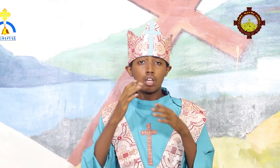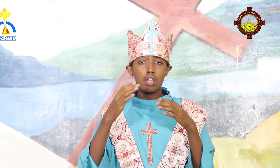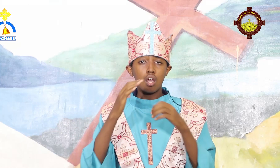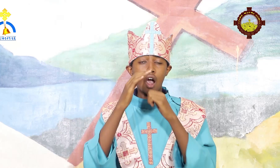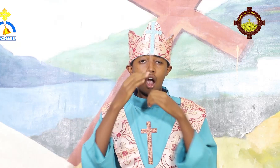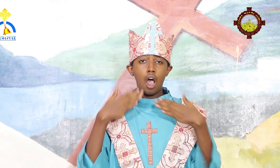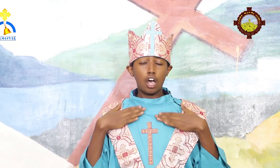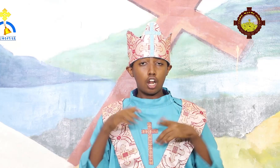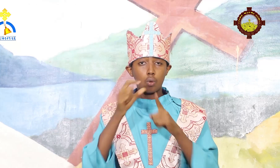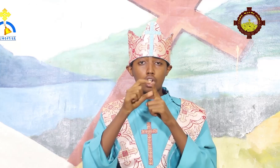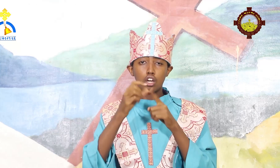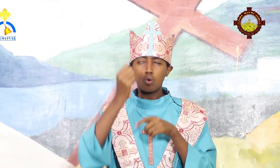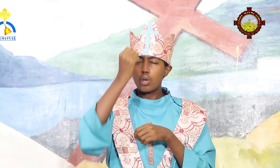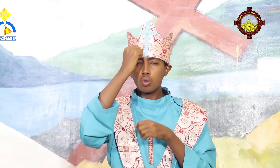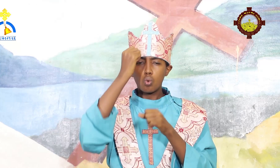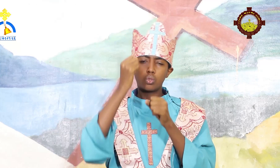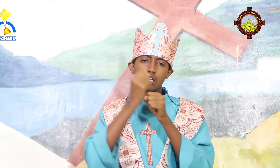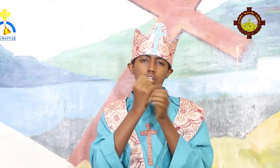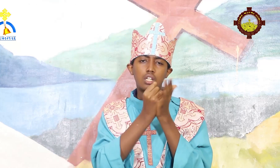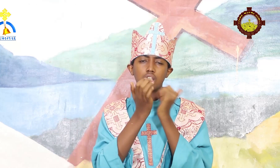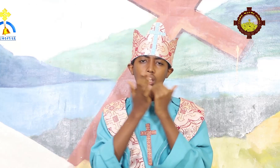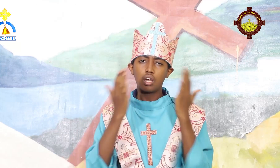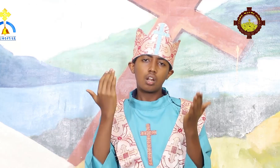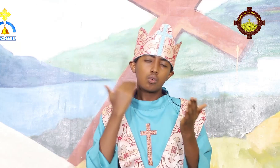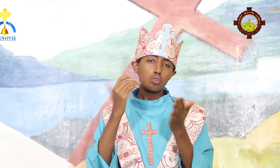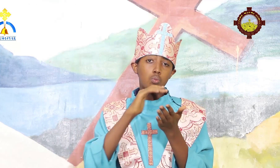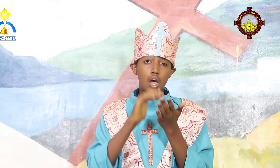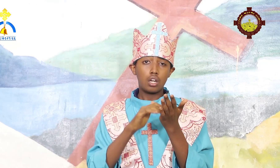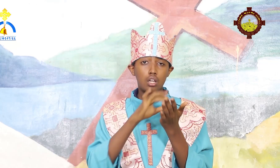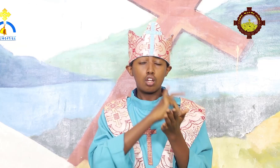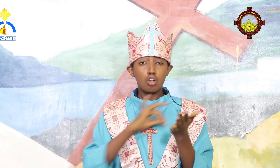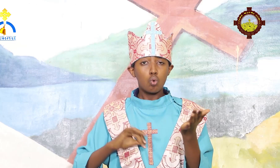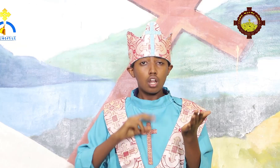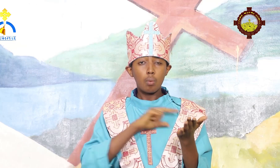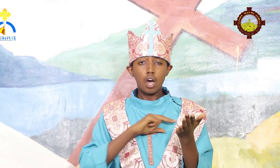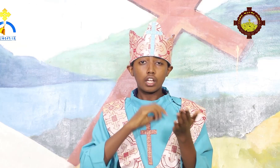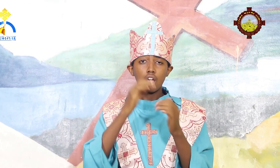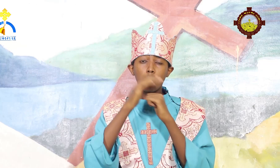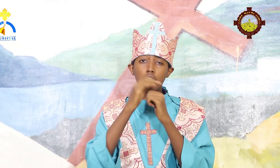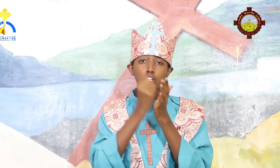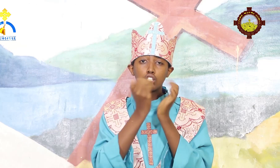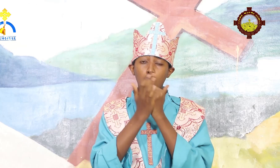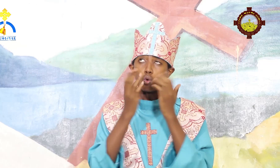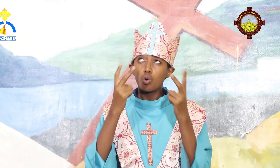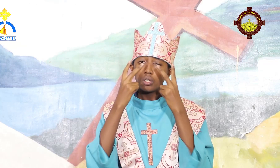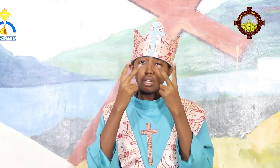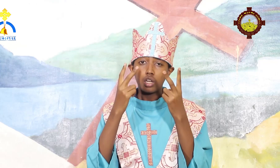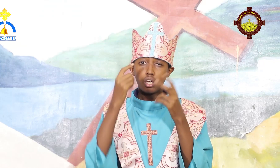ቃል ወዮ ተሰቀለ በሸሽቶች መሃል ለኡለ ባህሪ አምላክ ተሰቅሎ ብታይ